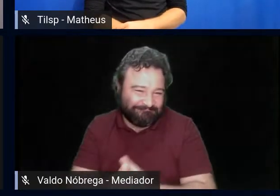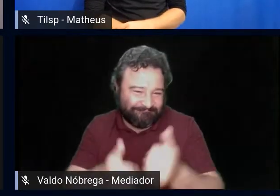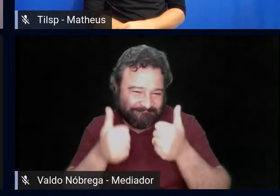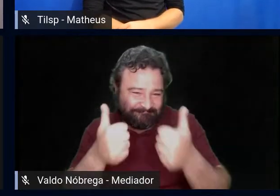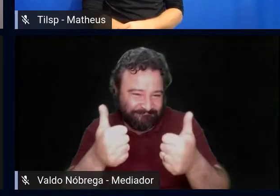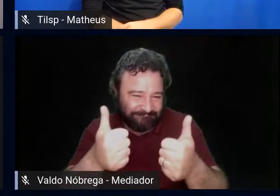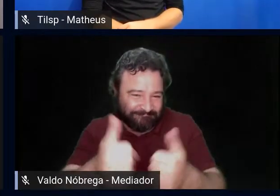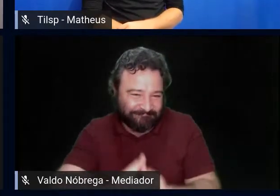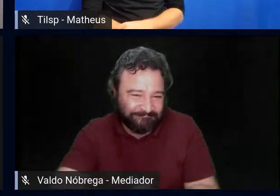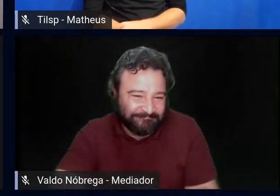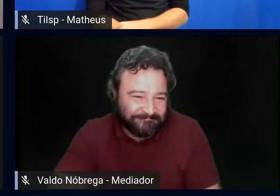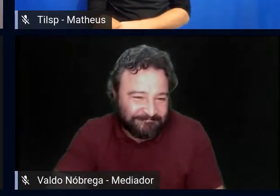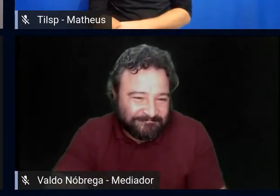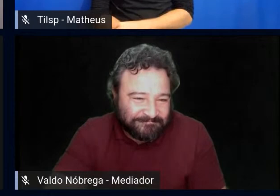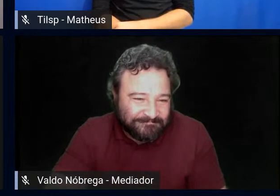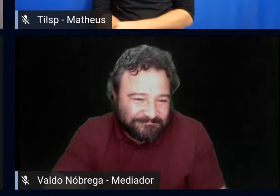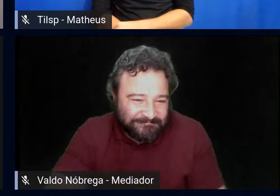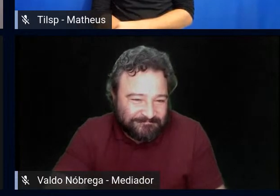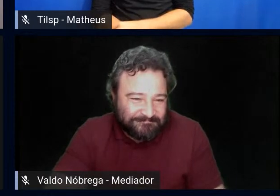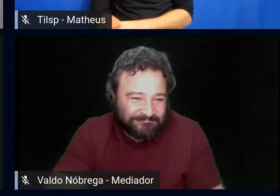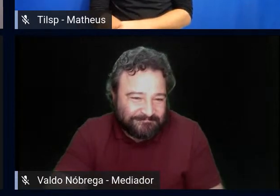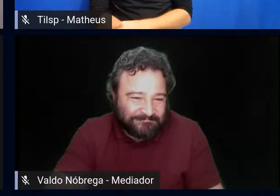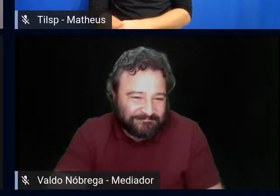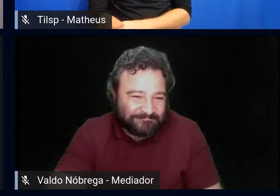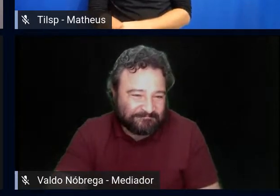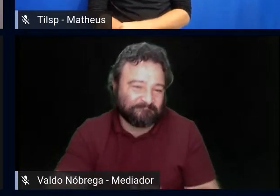trabalho. Boa sorte para você.